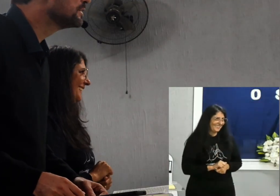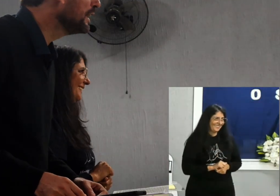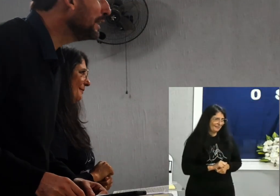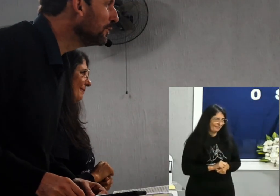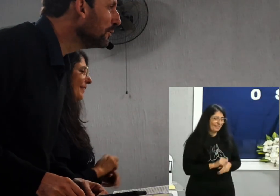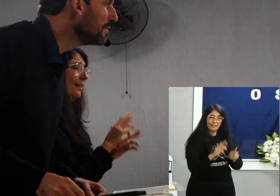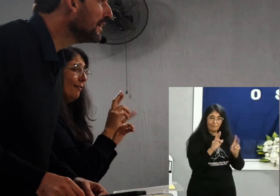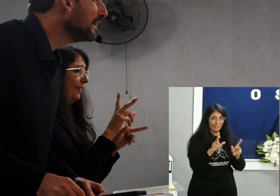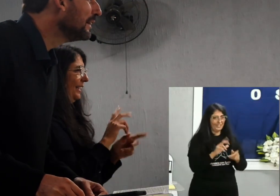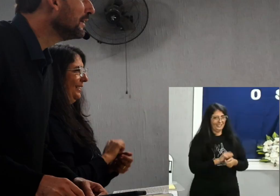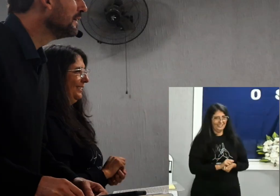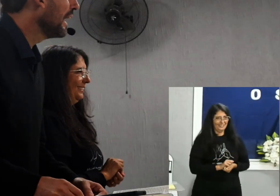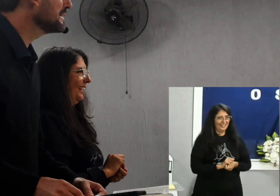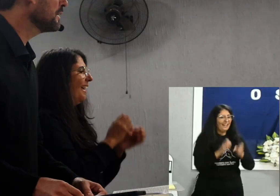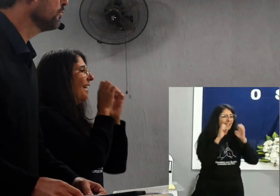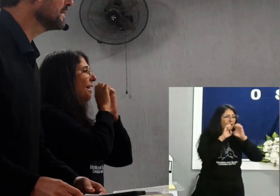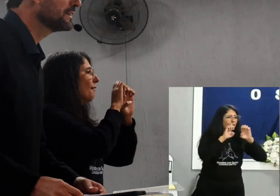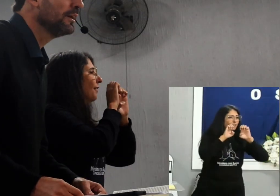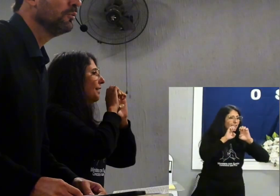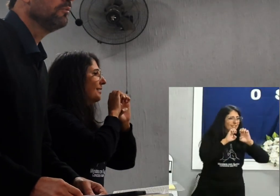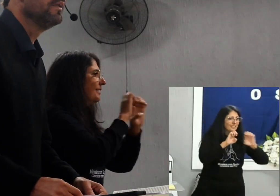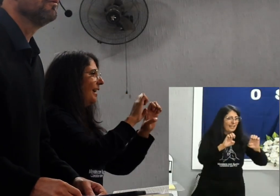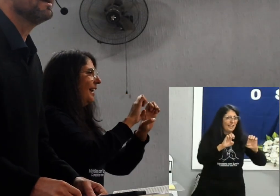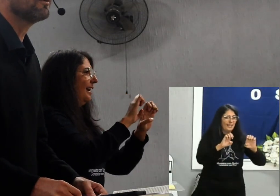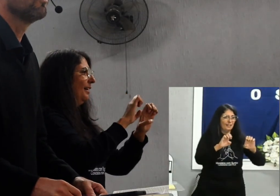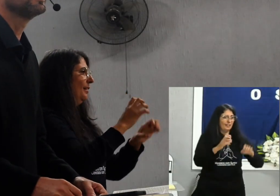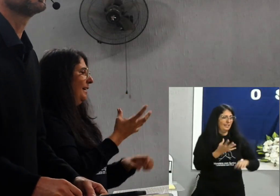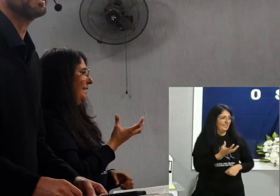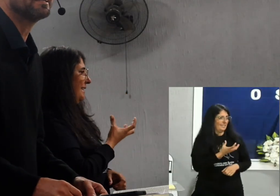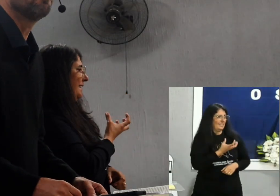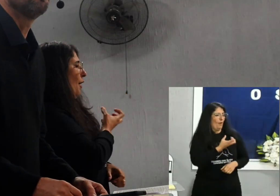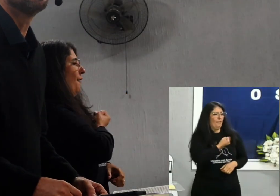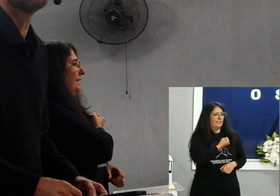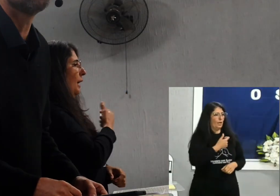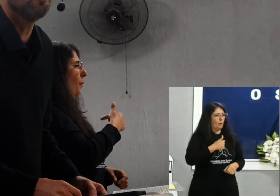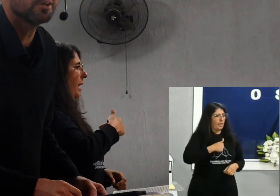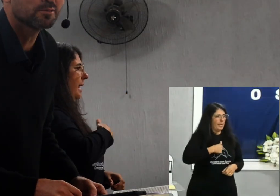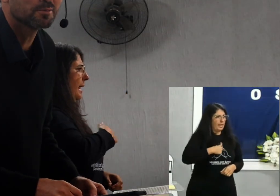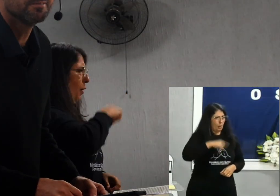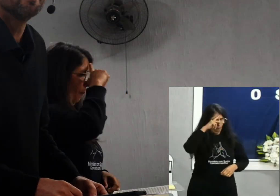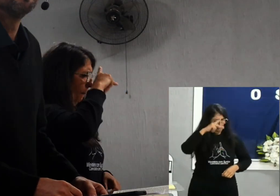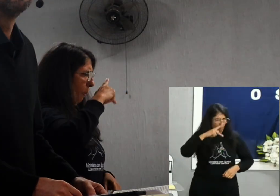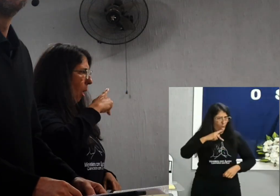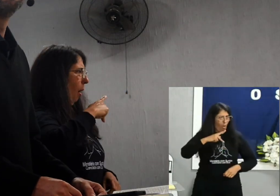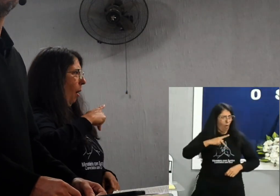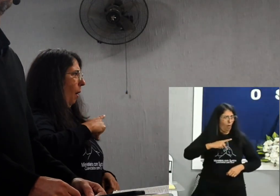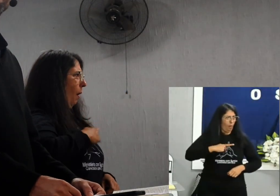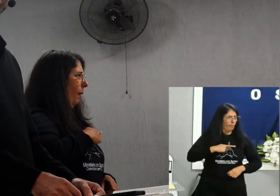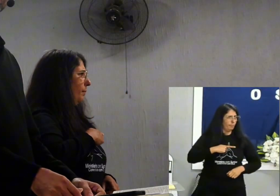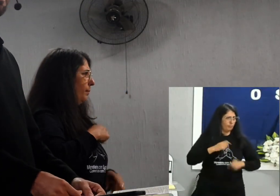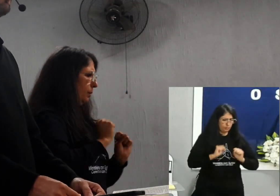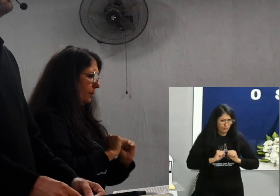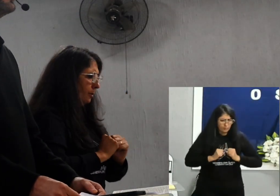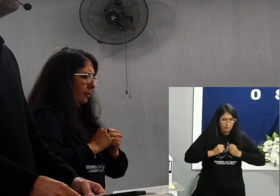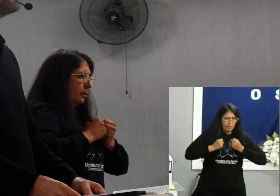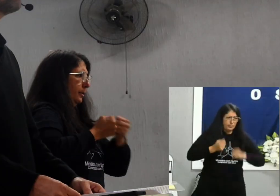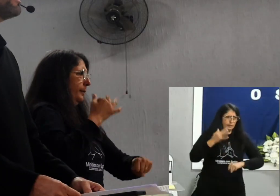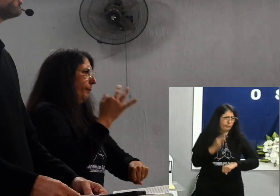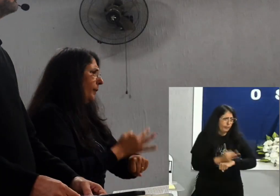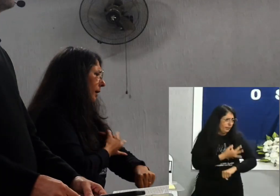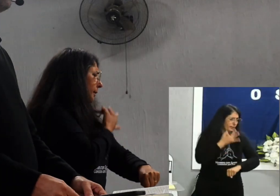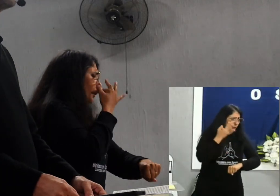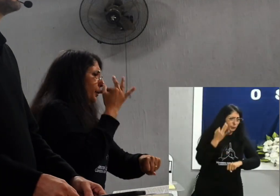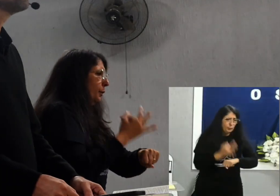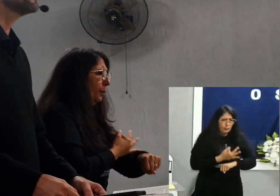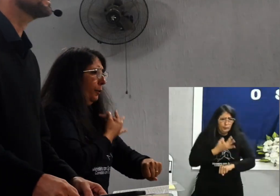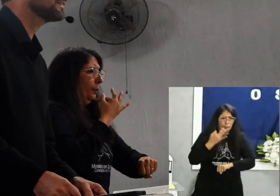Com o Evangelho, a salvação não é conquistada por esforço. E aí o filho diz, mas pai,